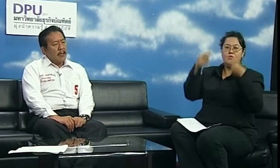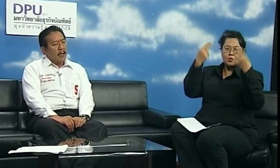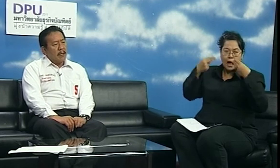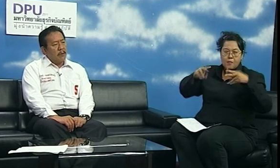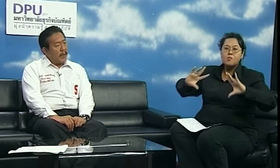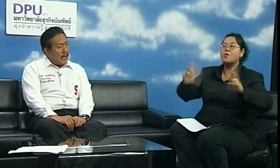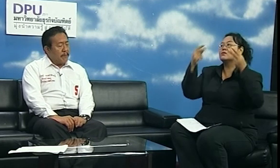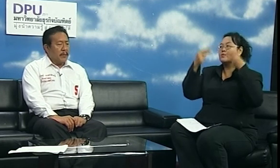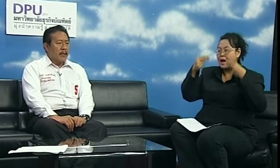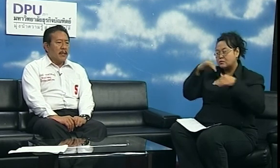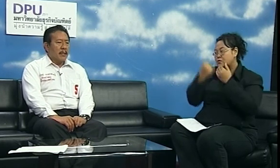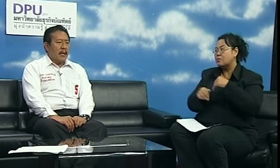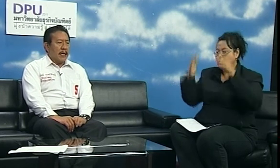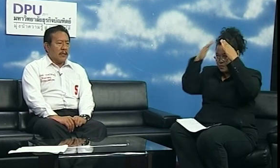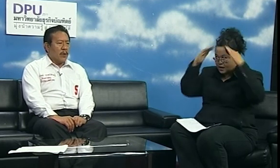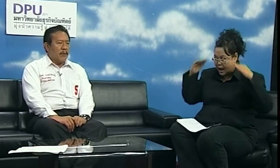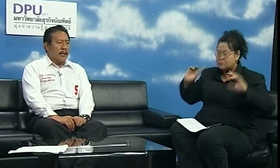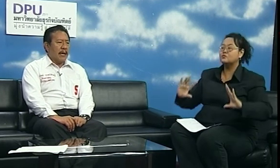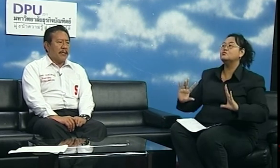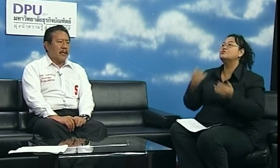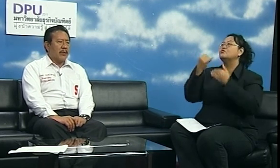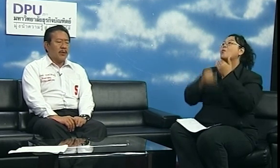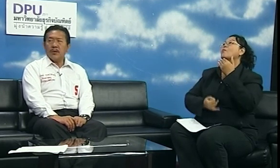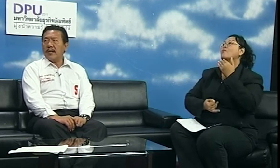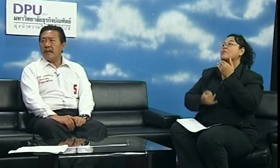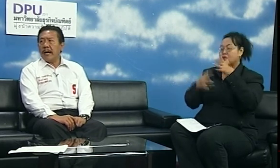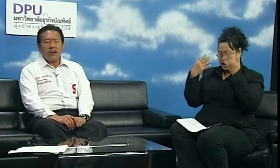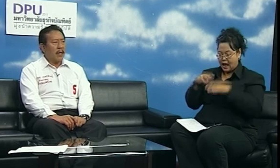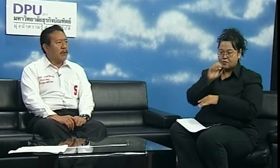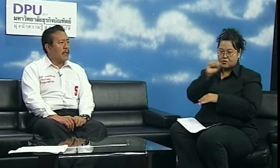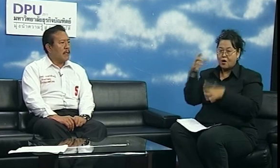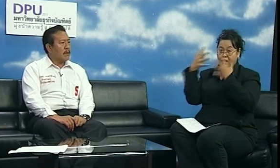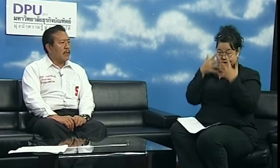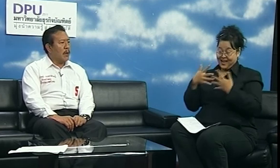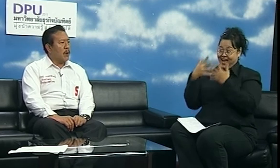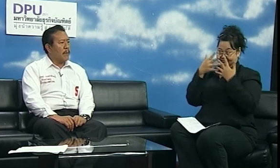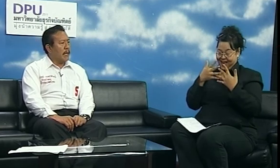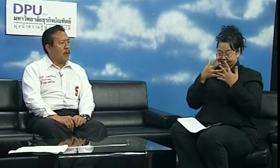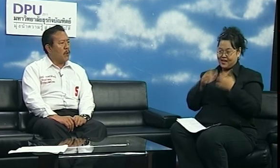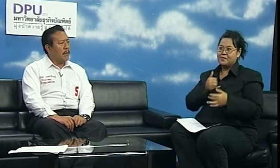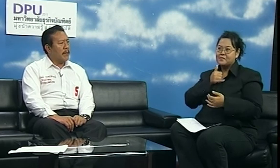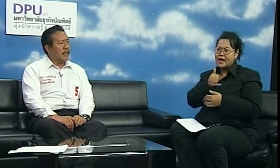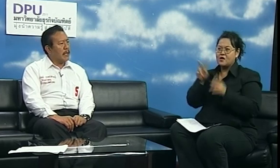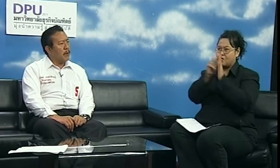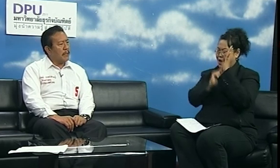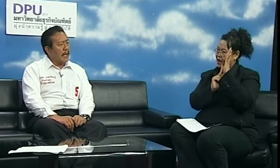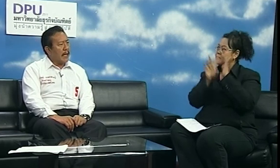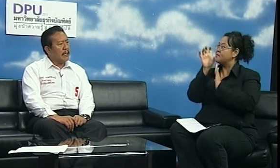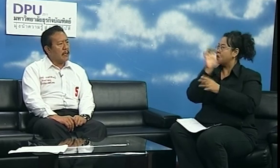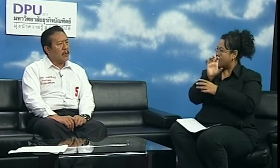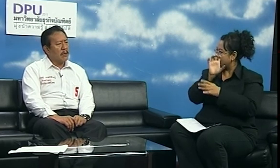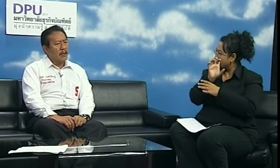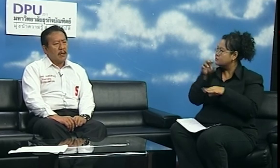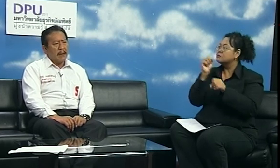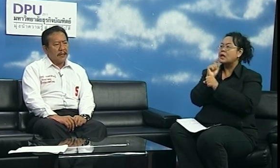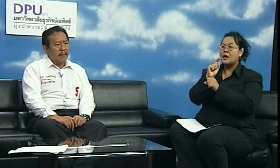เวี Murrayหลัจสงครามเวีน้ำ สอๆในสภาของเขาbers mang pair of data